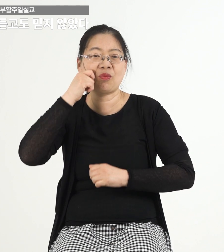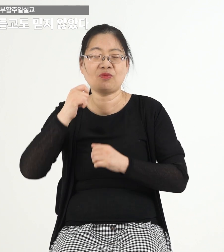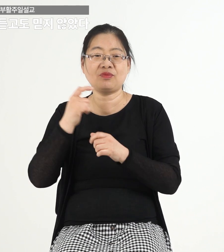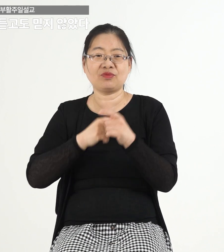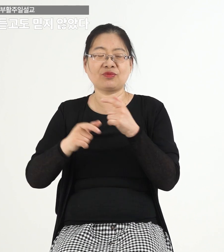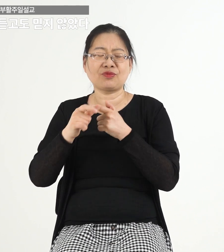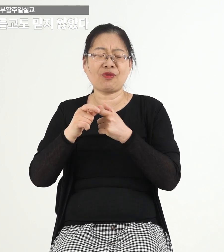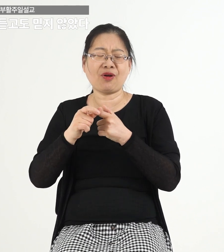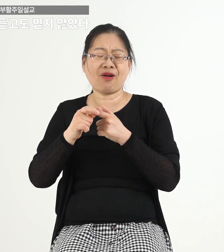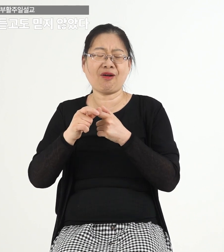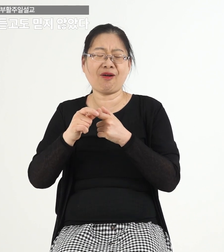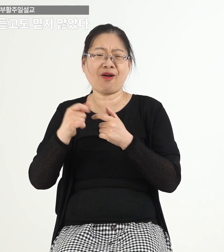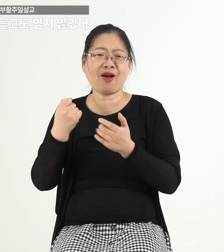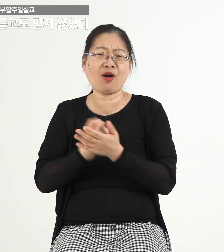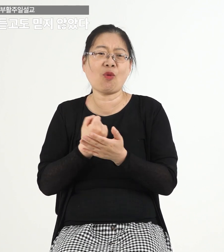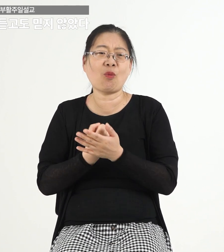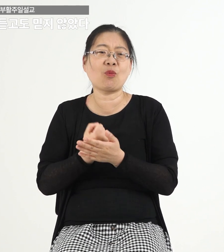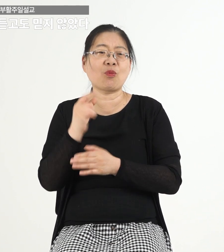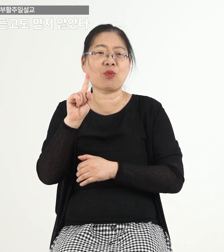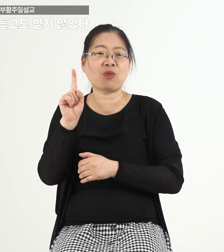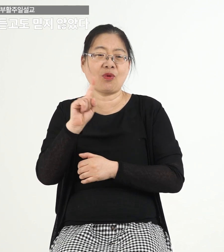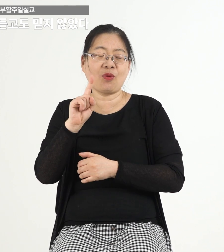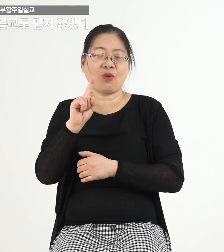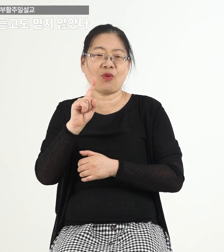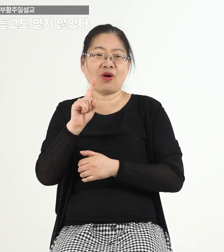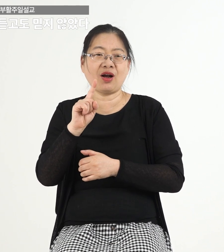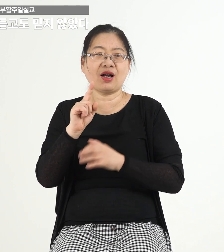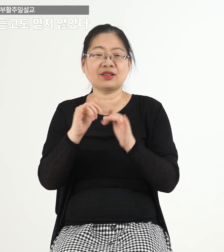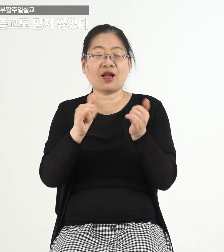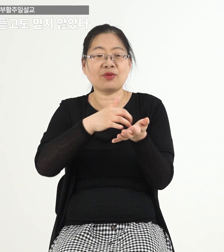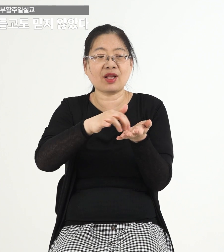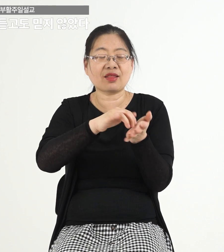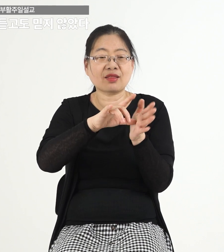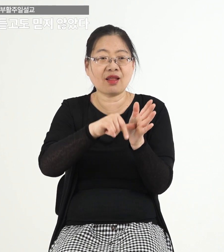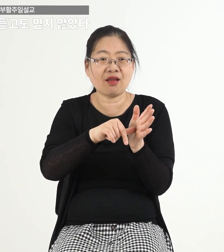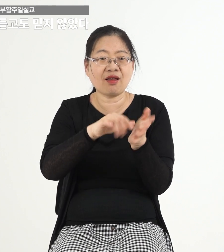비참한 것은 숫자에도 쳐주질 않습니다.